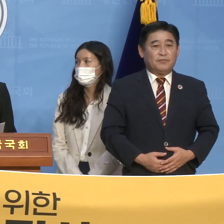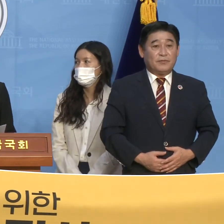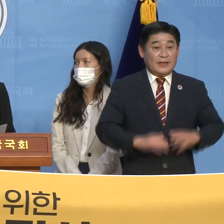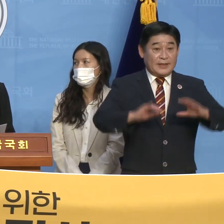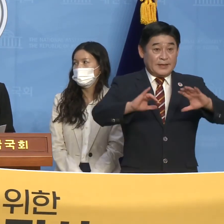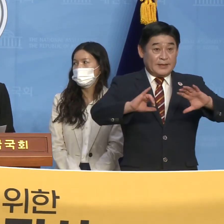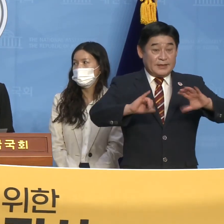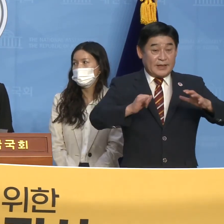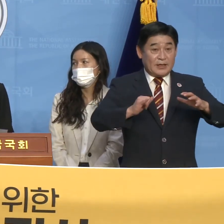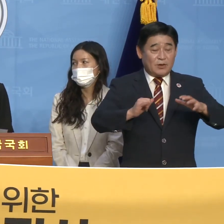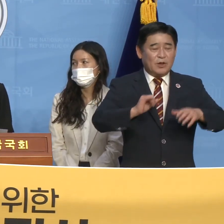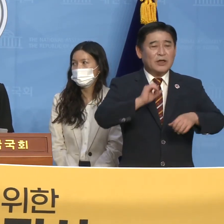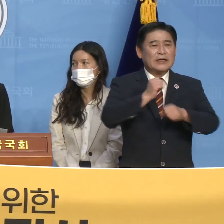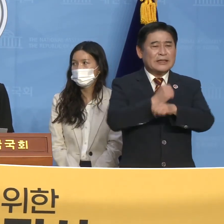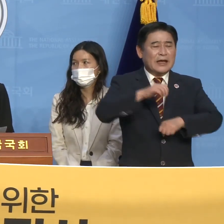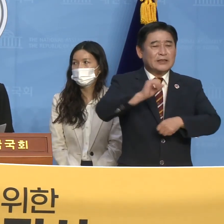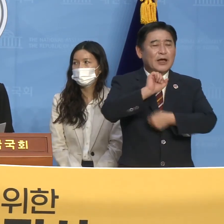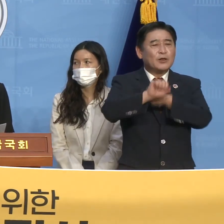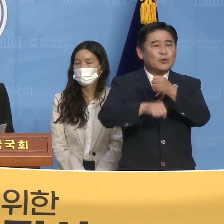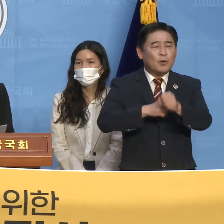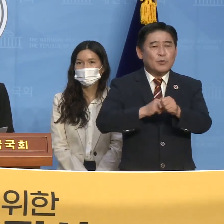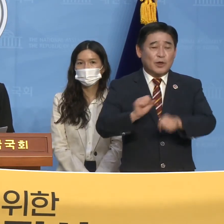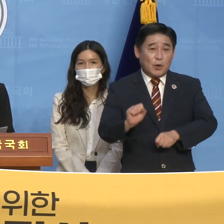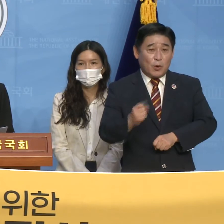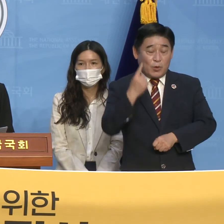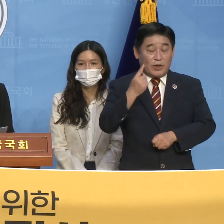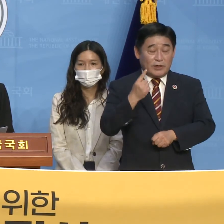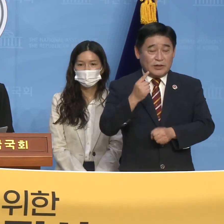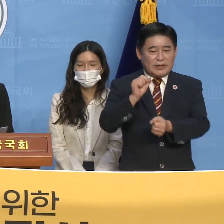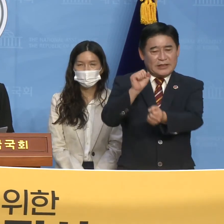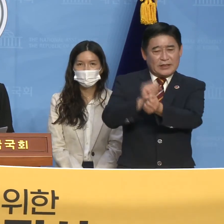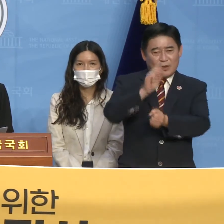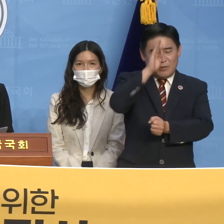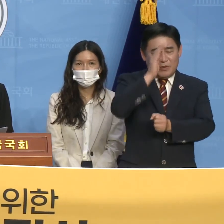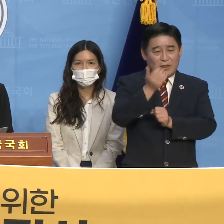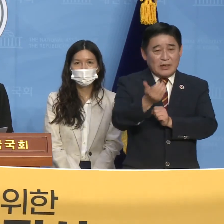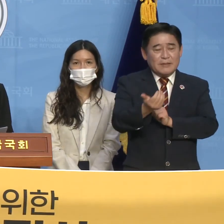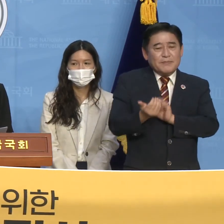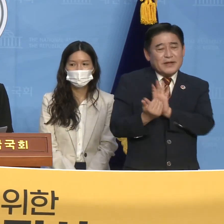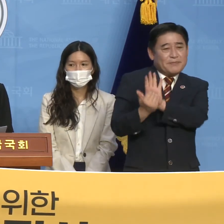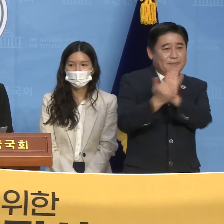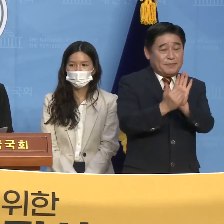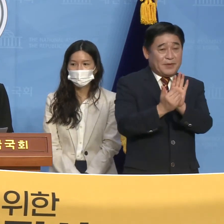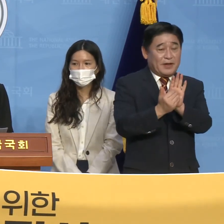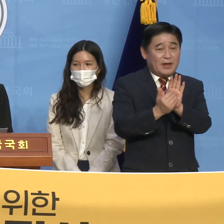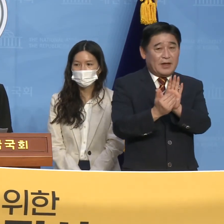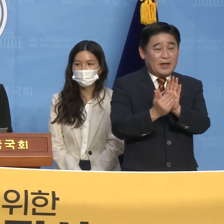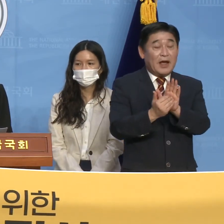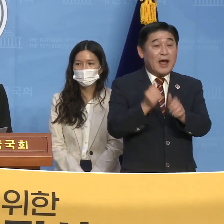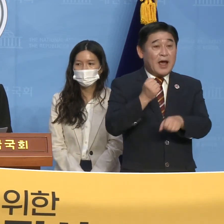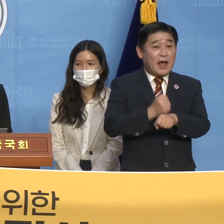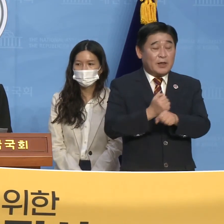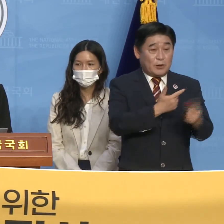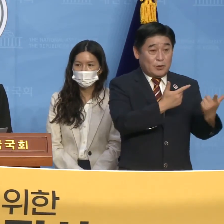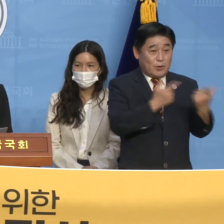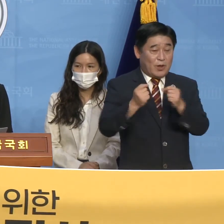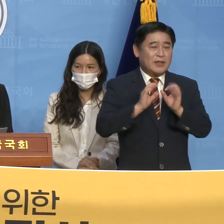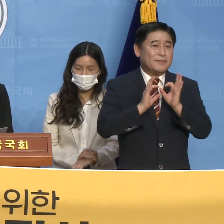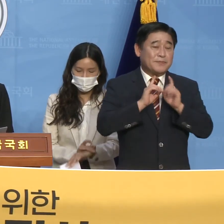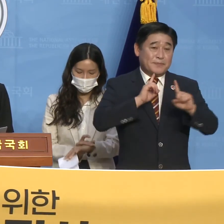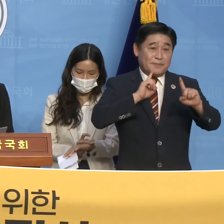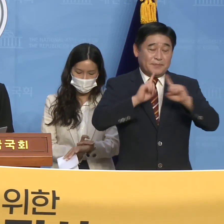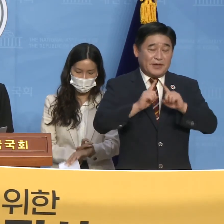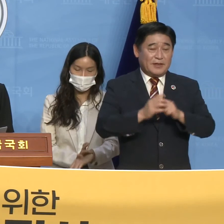전 세계적으로 야생동물 매개의 인수공통 감염병을 선제적으로 대응해야 한다는 것이 공통의